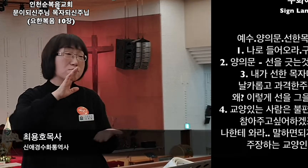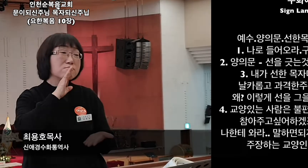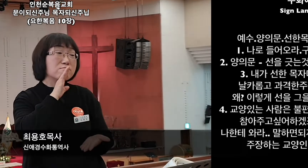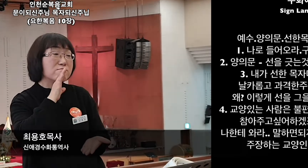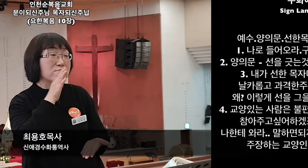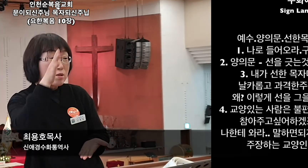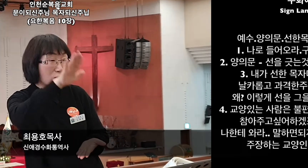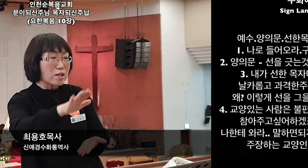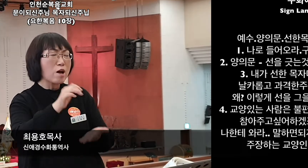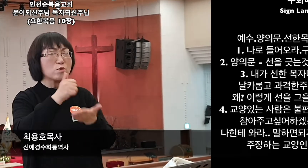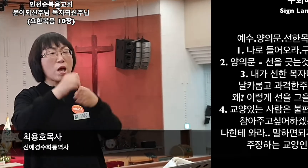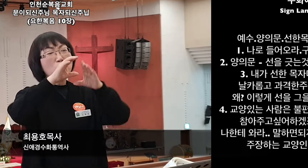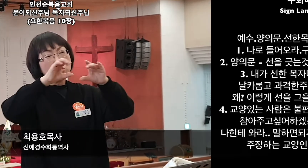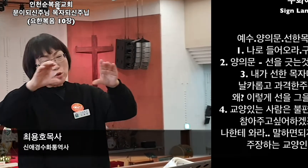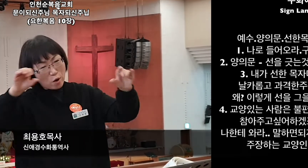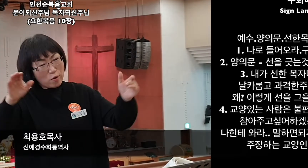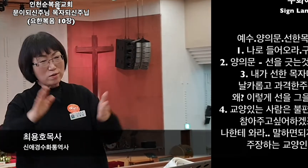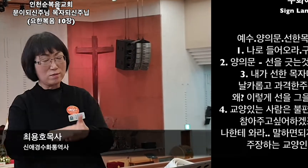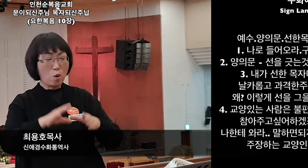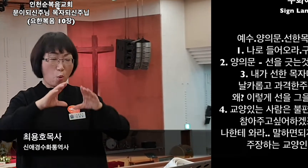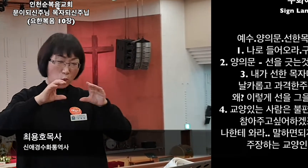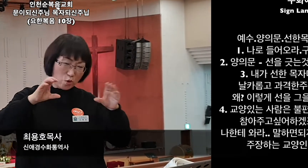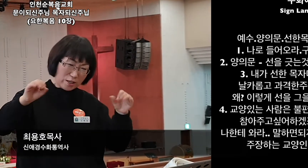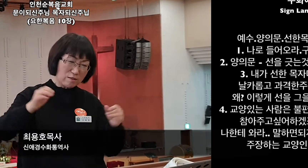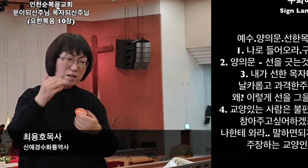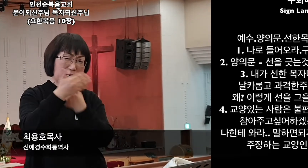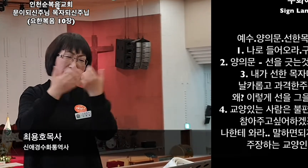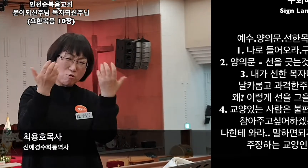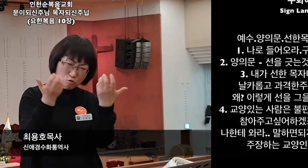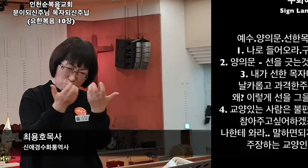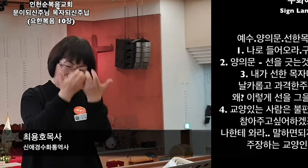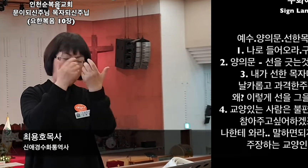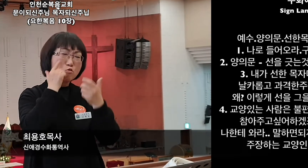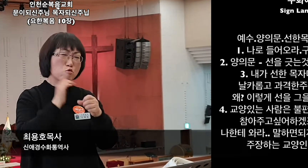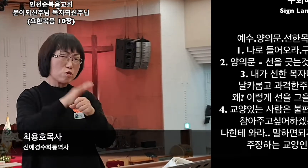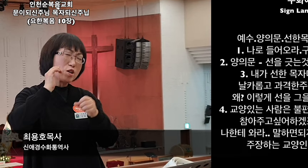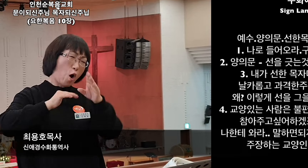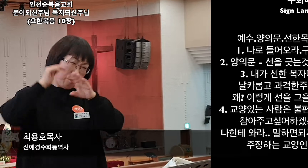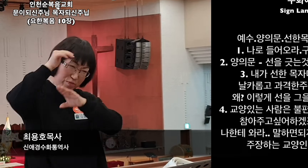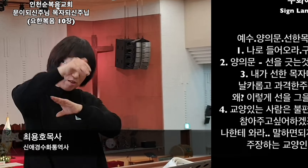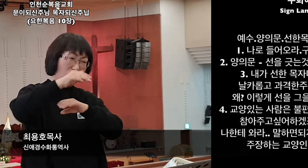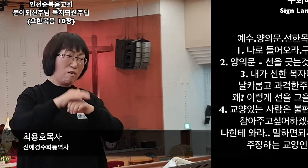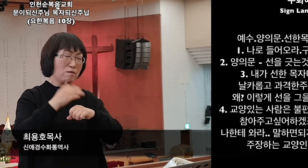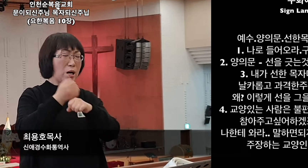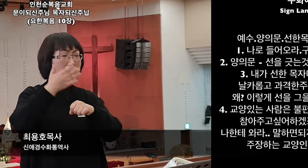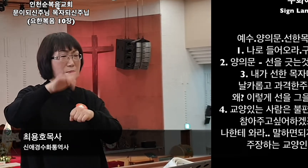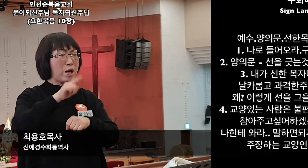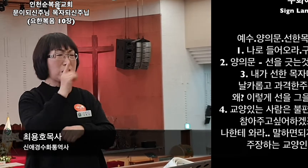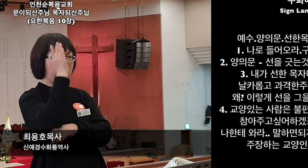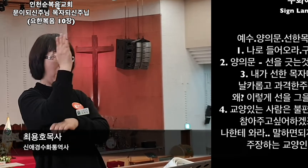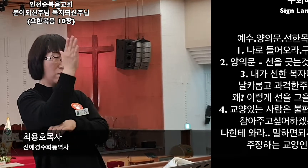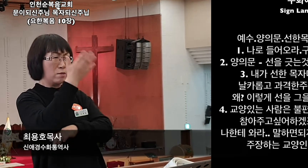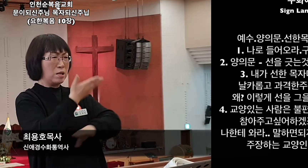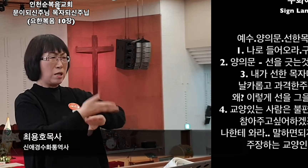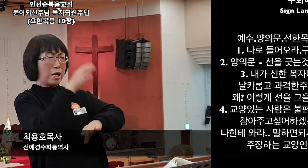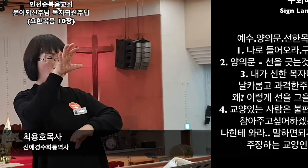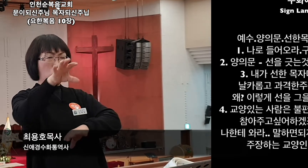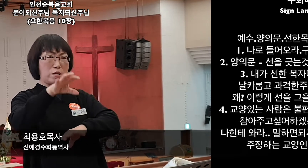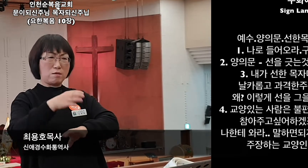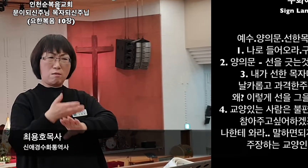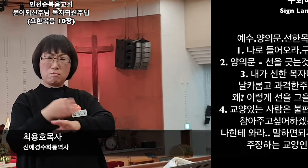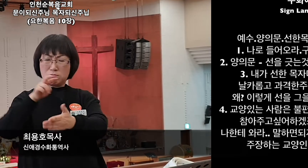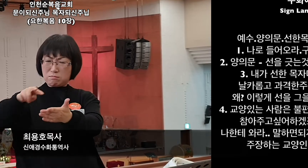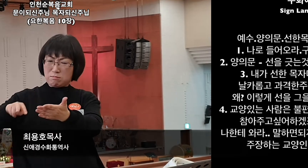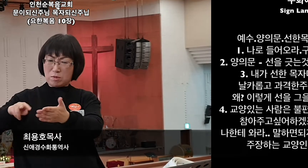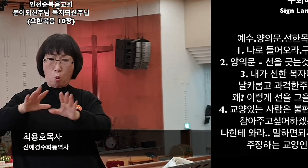그러시죠. 주님 부드러우시죠. 온유하시죠. 은혜가 많으시고 긍휼이 넘치시죠. 하지만 그 이야기는 다른 데서 읽을 수 있을